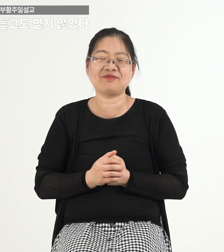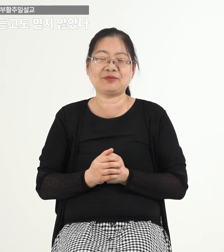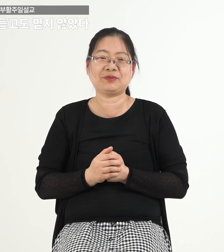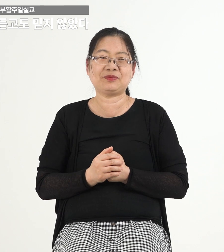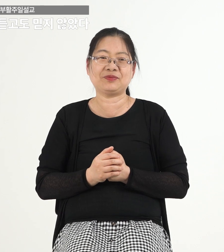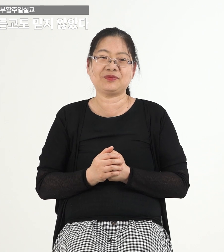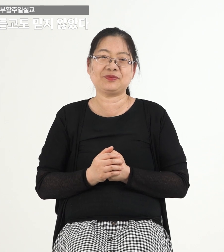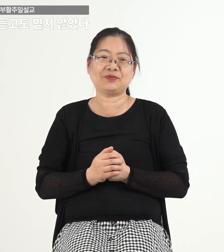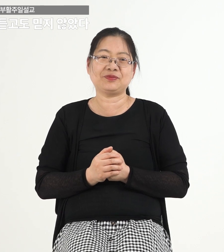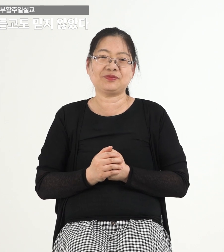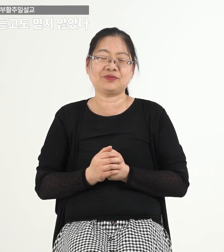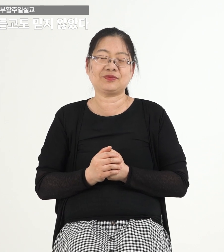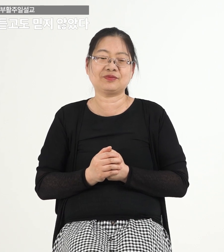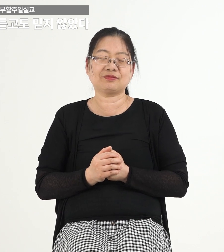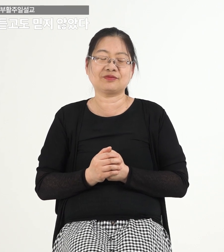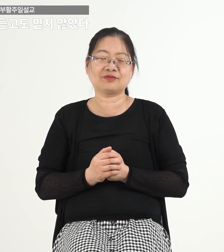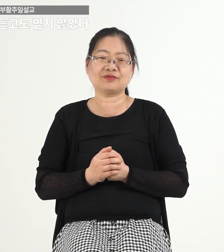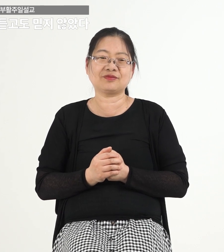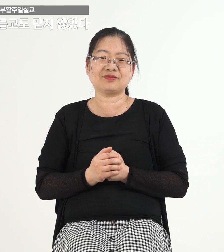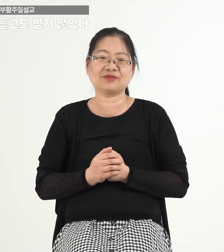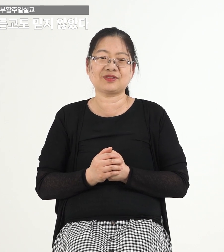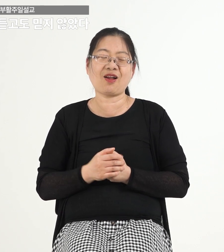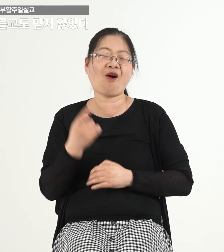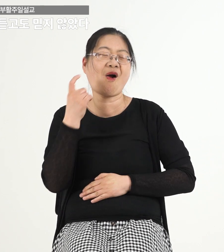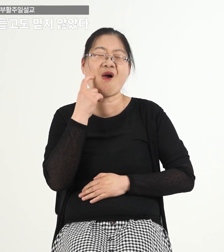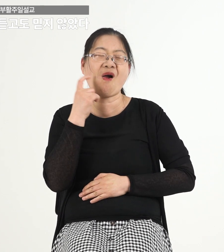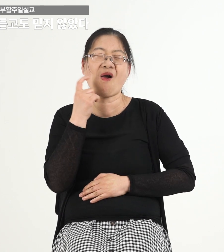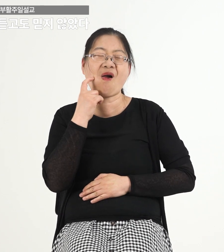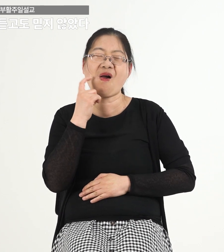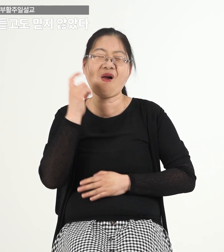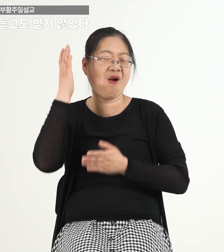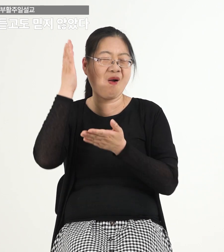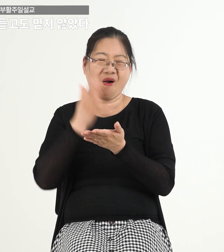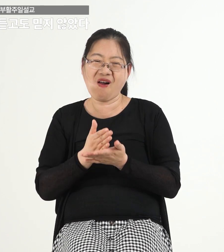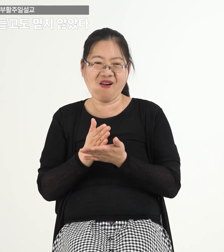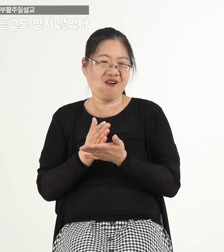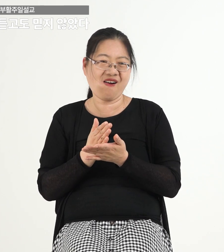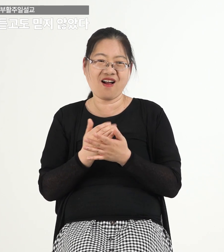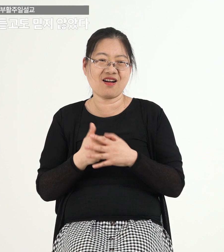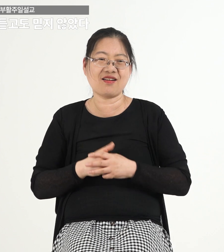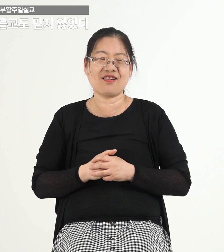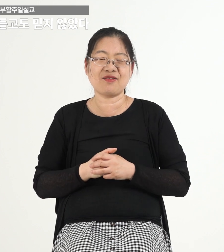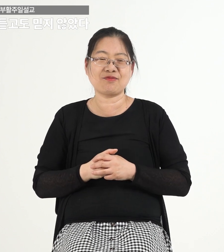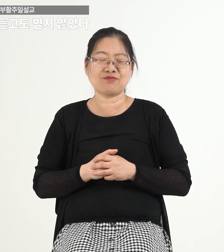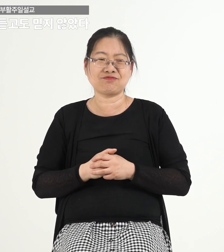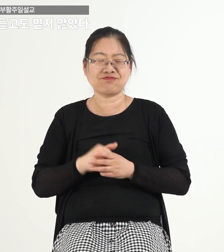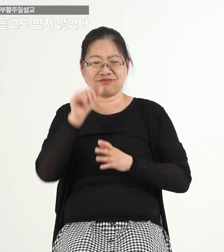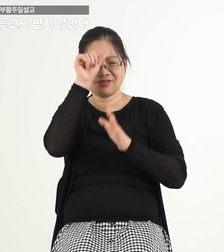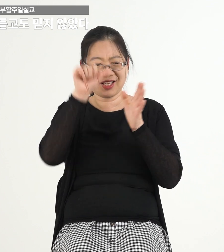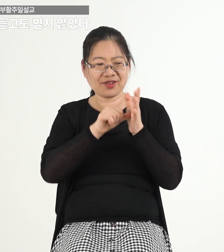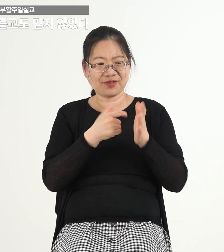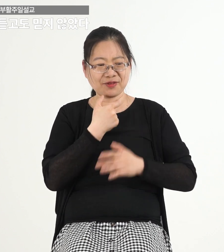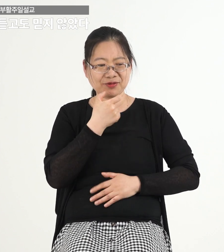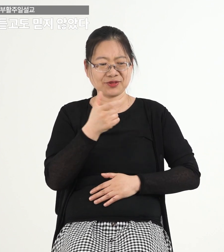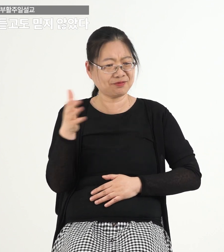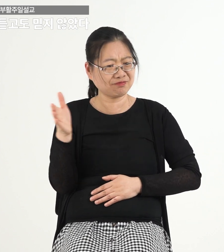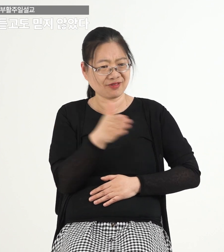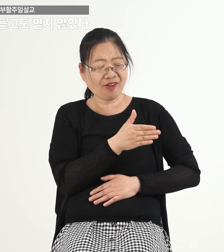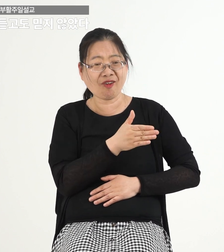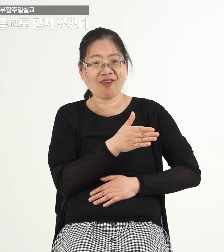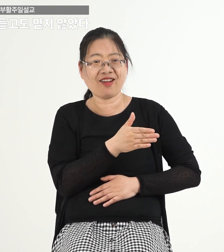구라치지 마세요. 무슨 인생이